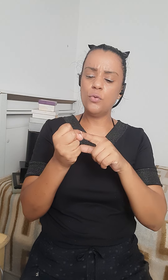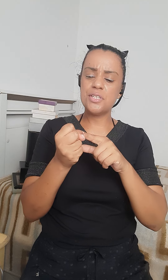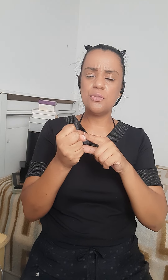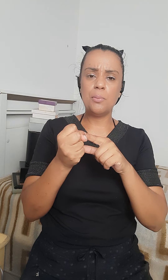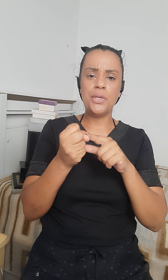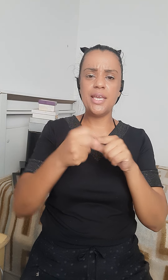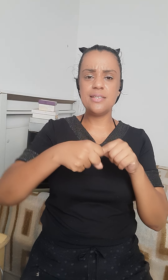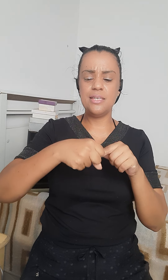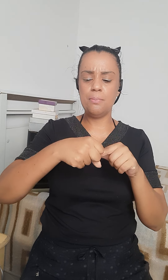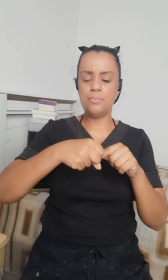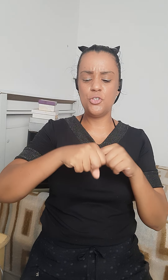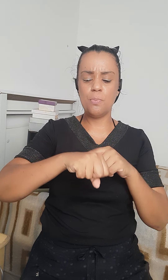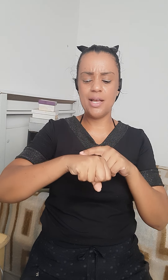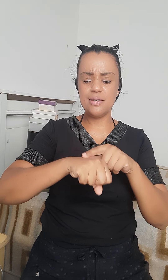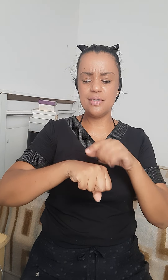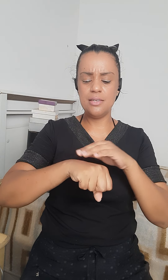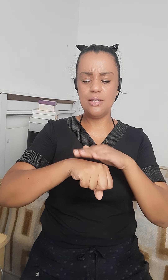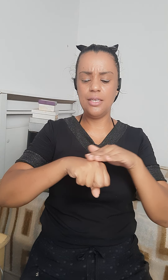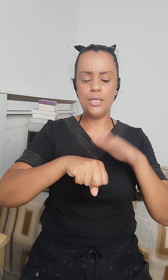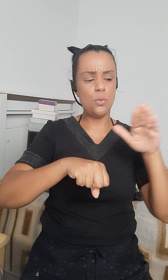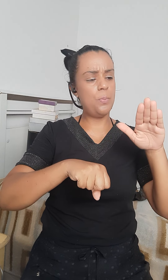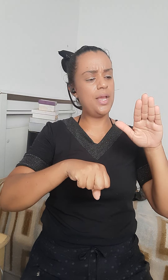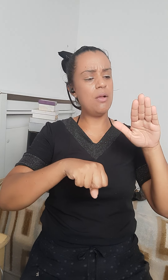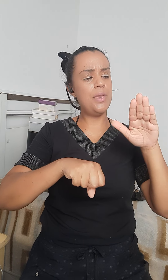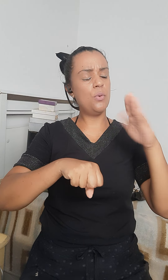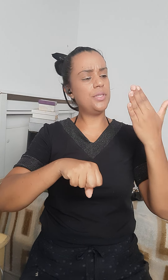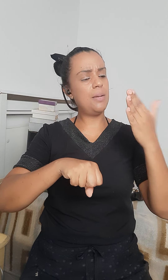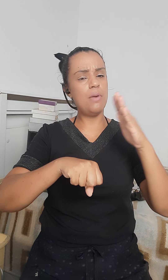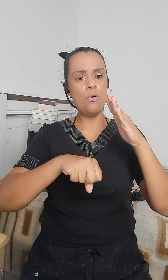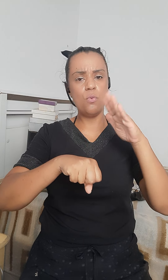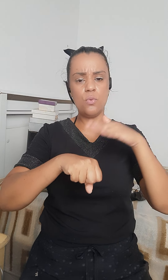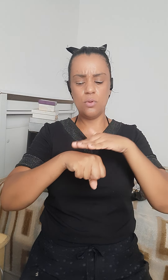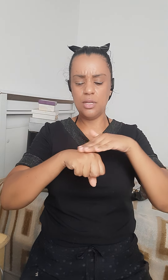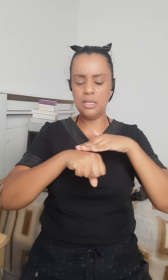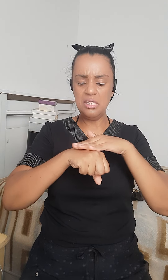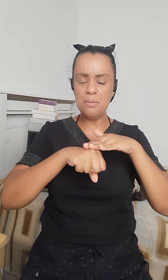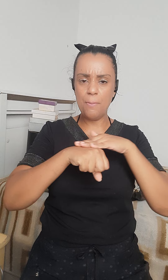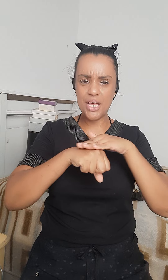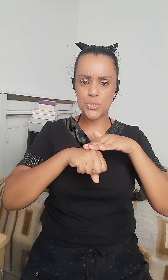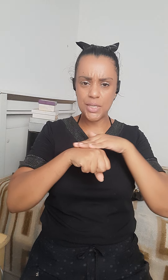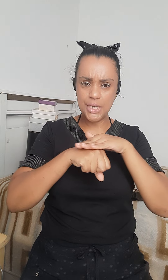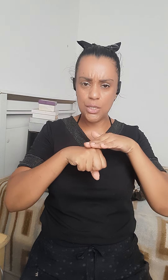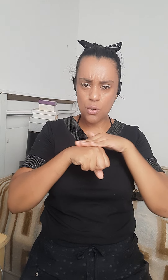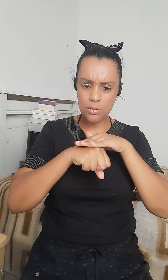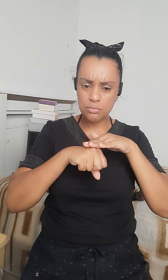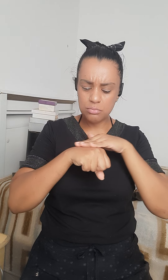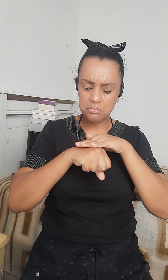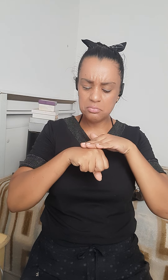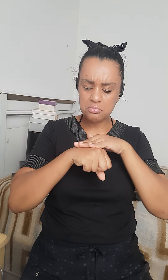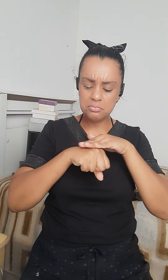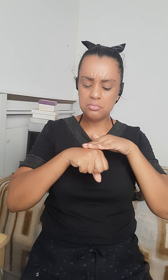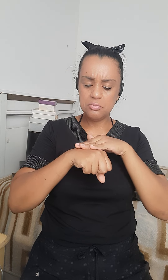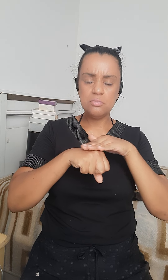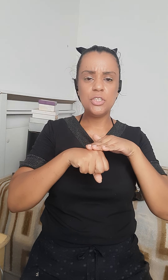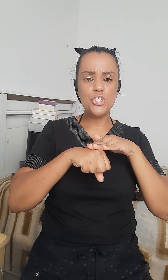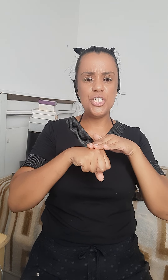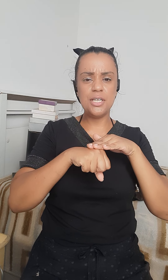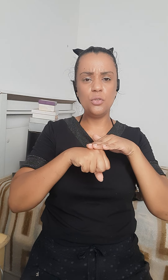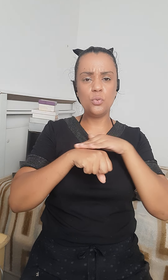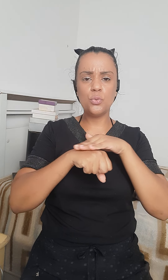Configuração da mão em S de base, e eu pego a minha outra mão e passo aqui, ó, girando no